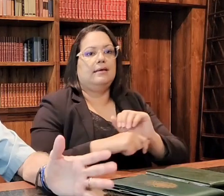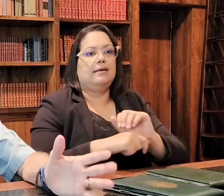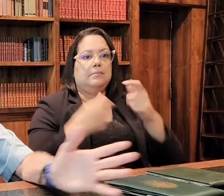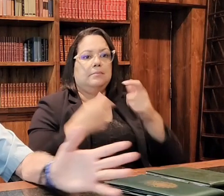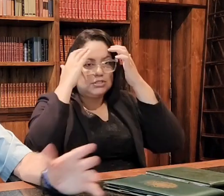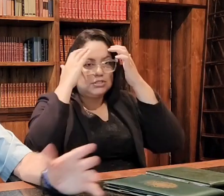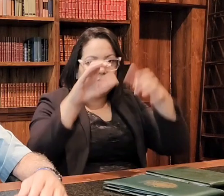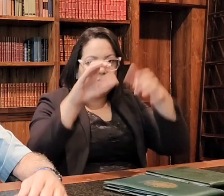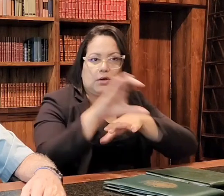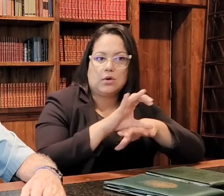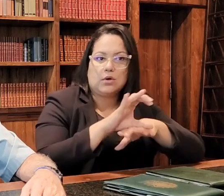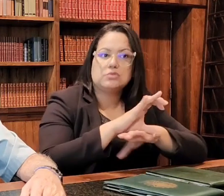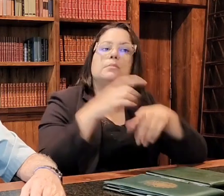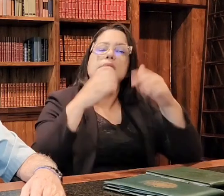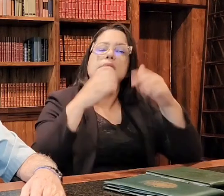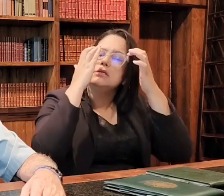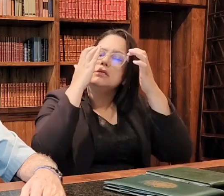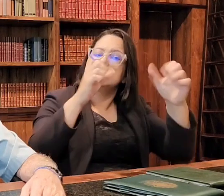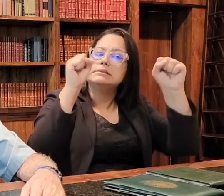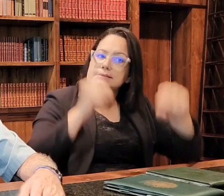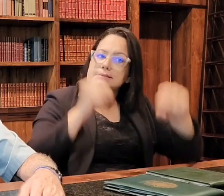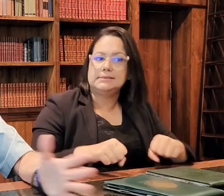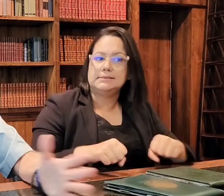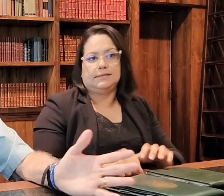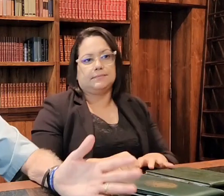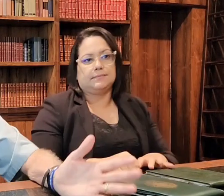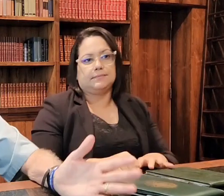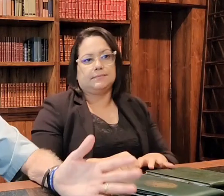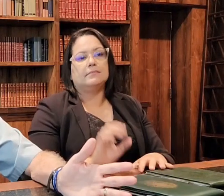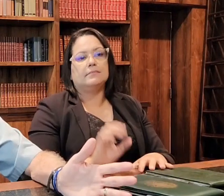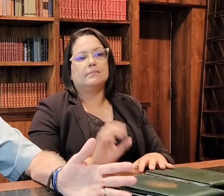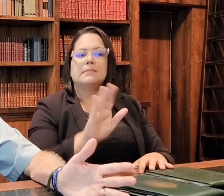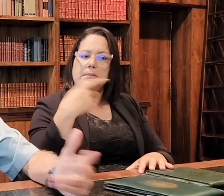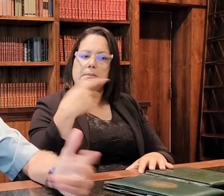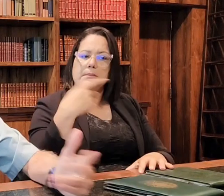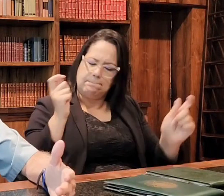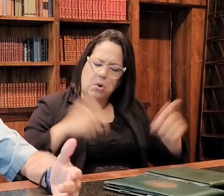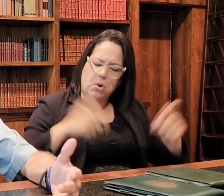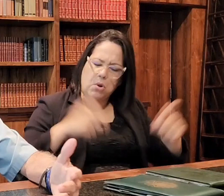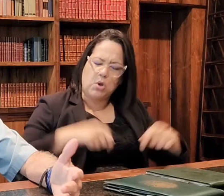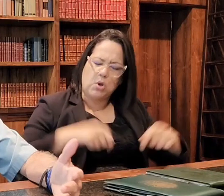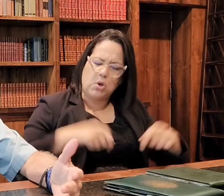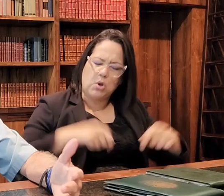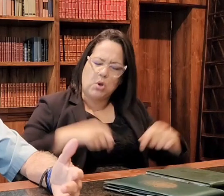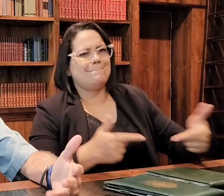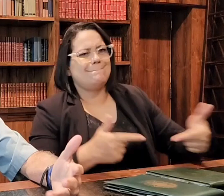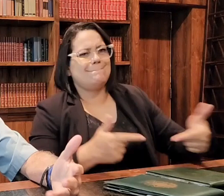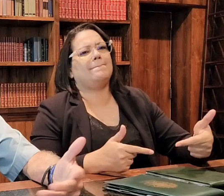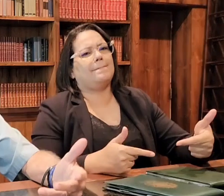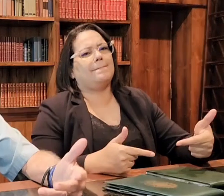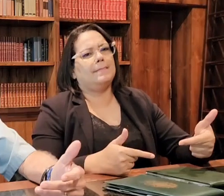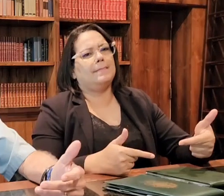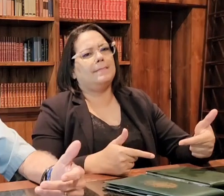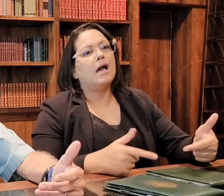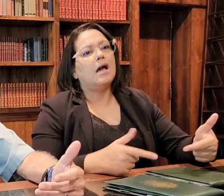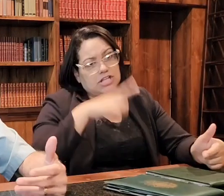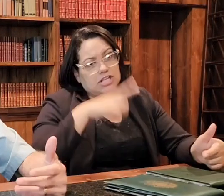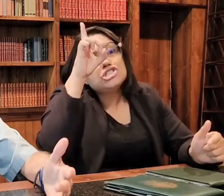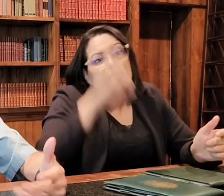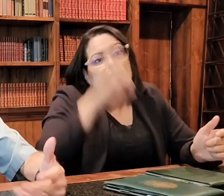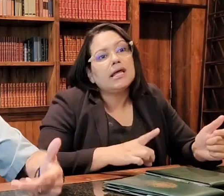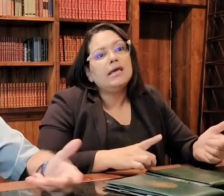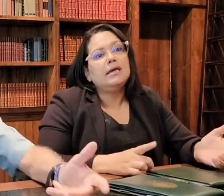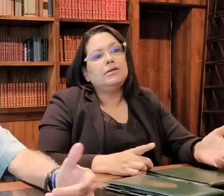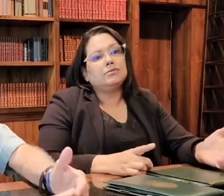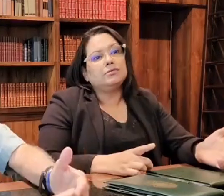Sim, temos que respeitar. Mas podemos reagir. Podemos não. É direito nosso, ou mais que direito, é